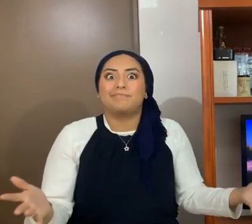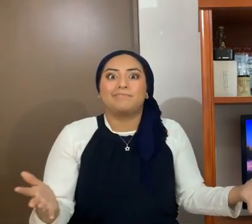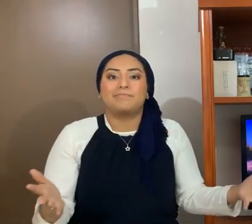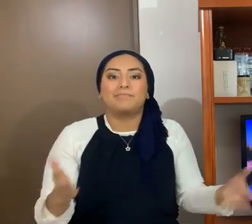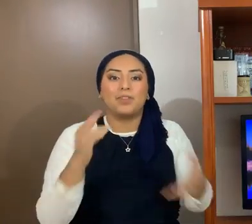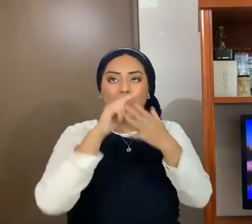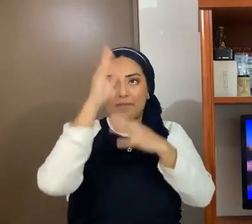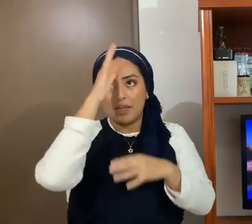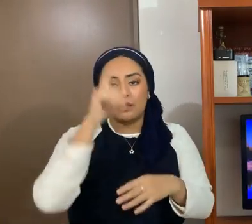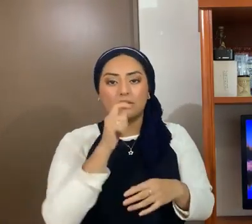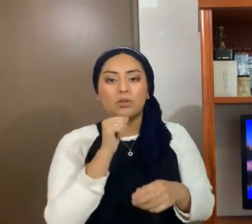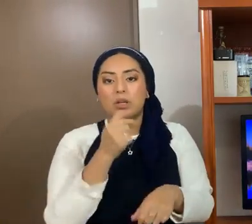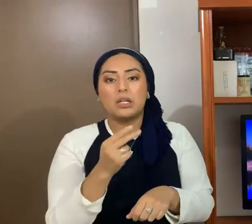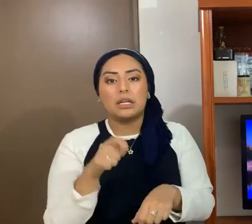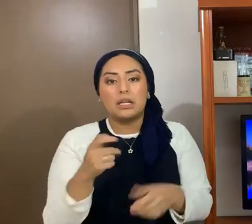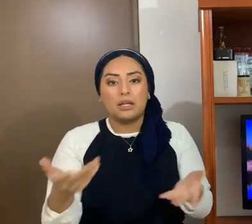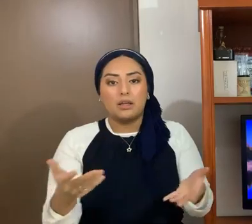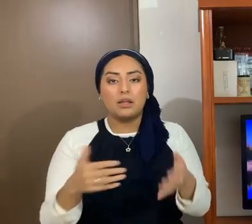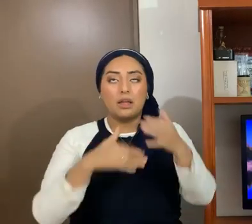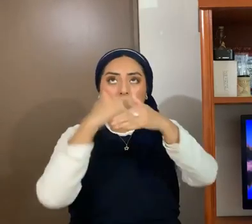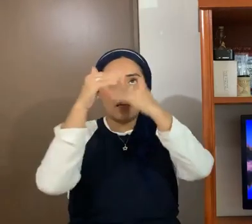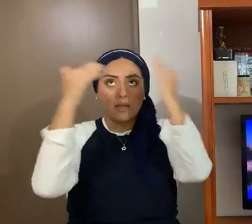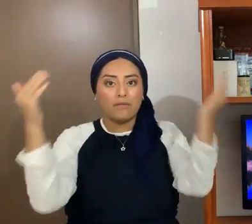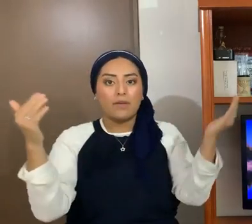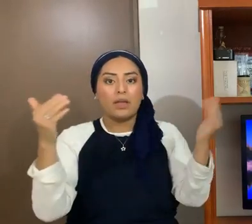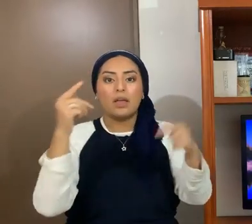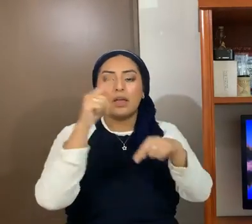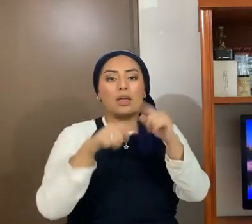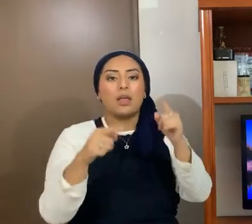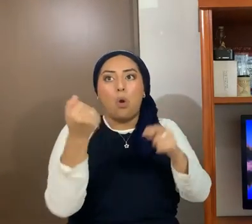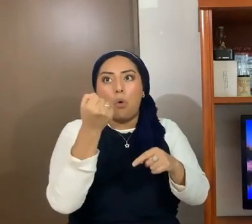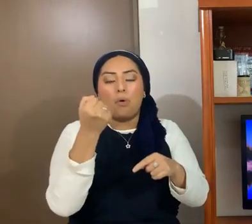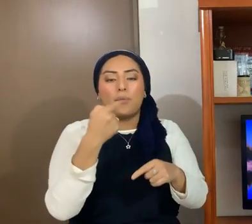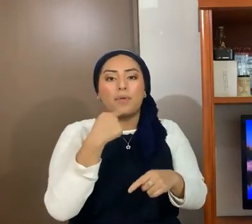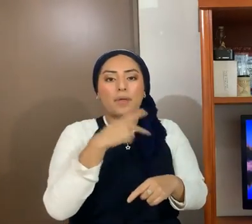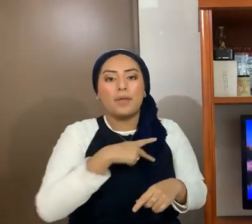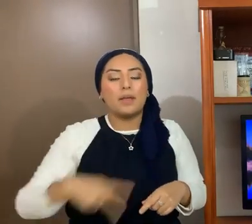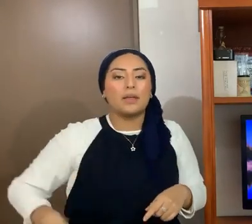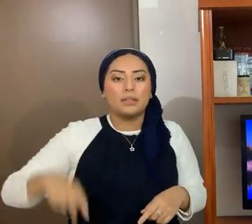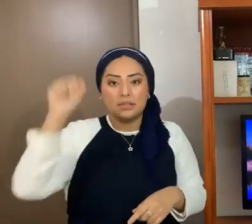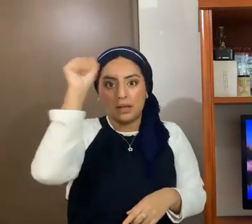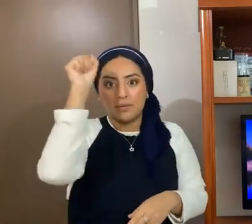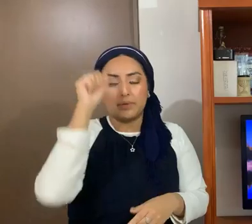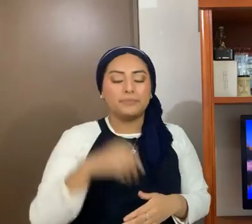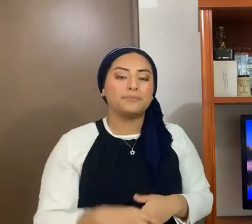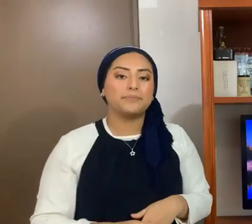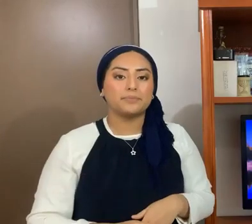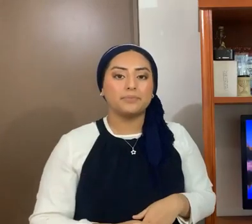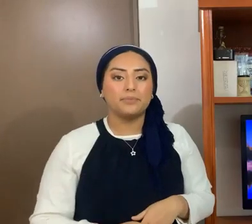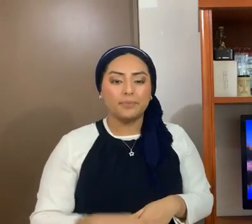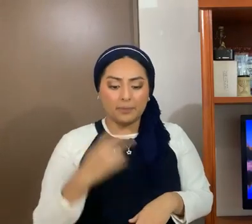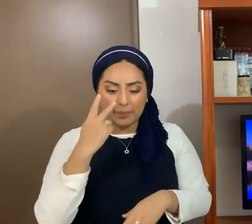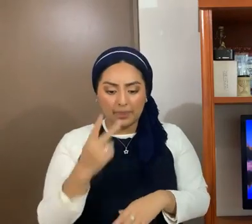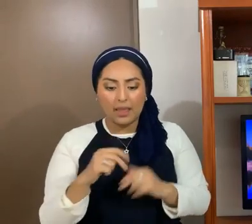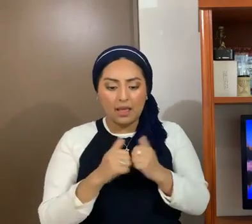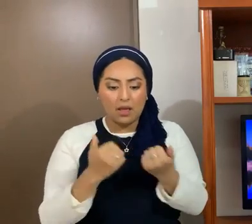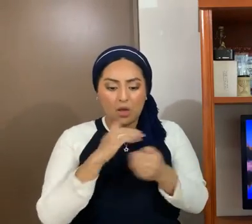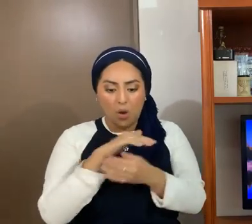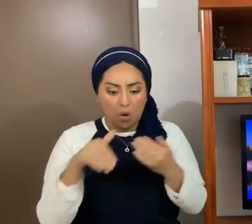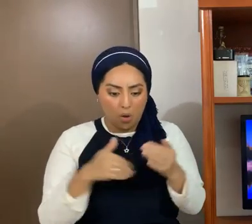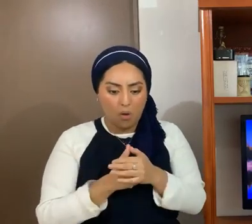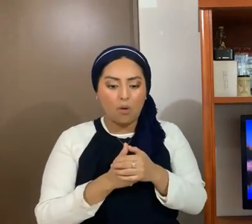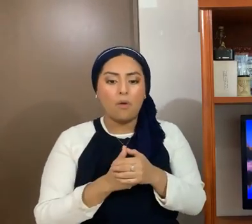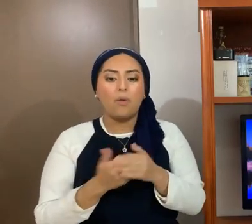el Eterno no lo necesita. Los cielos de los cielos no lo pueden contener, dice el rey Salomón. Entonces veamos cómo todo se